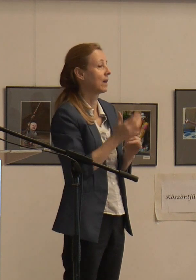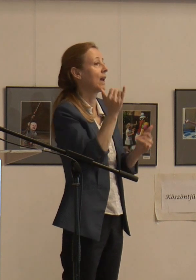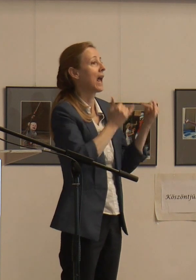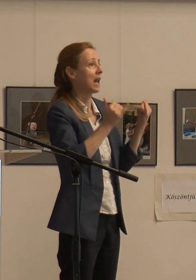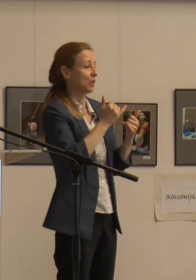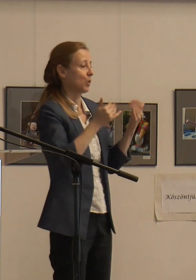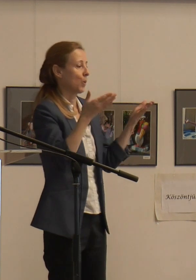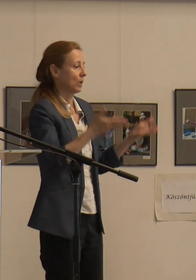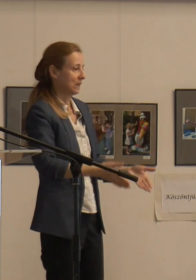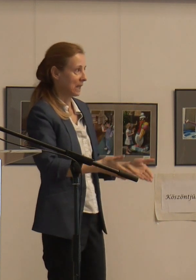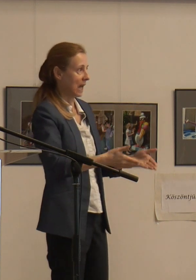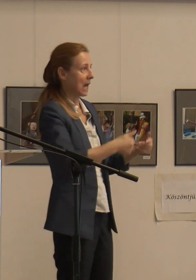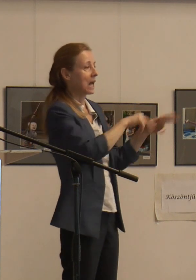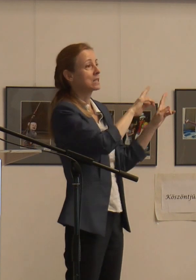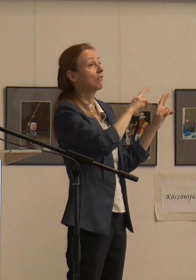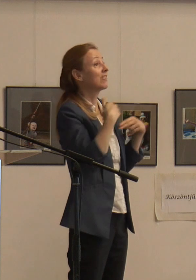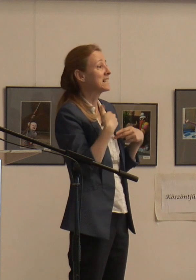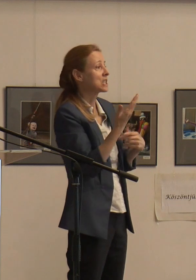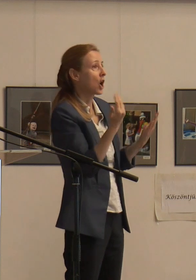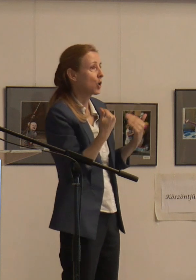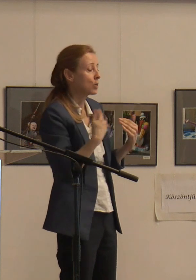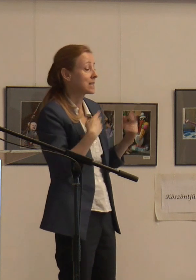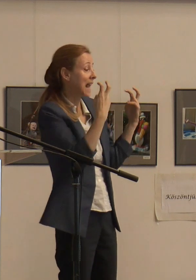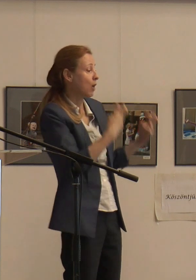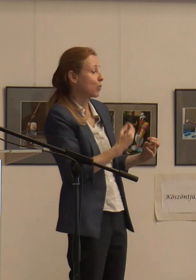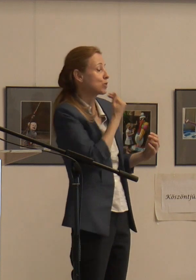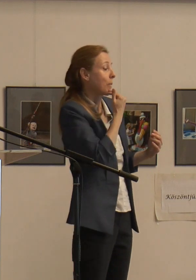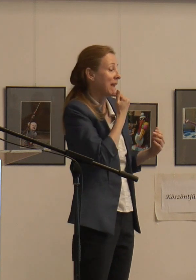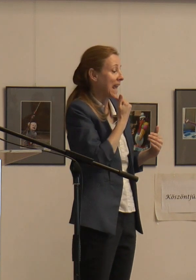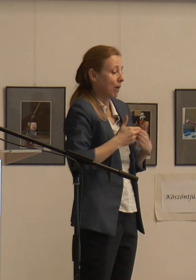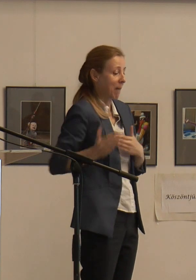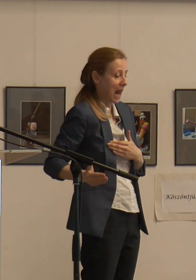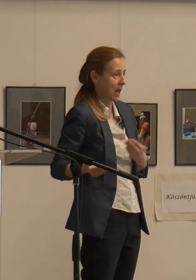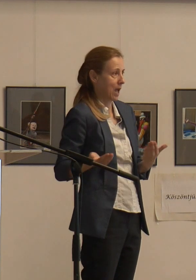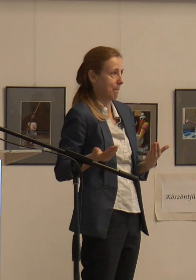Eljöttem. Visszajöttem. Ülsz még ide mellett.